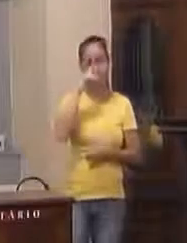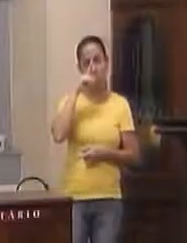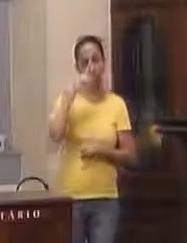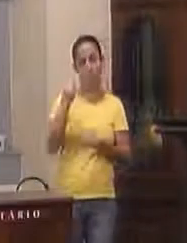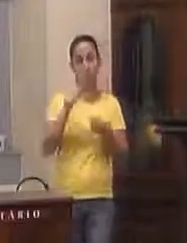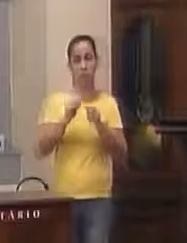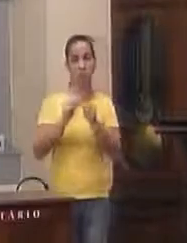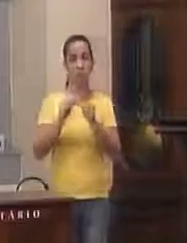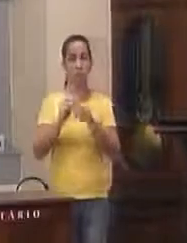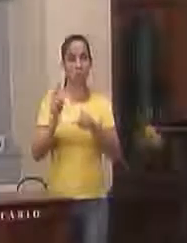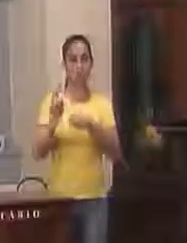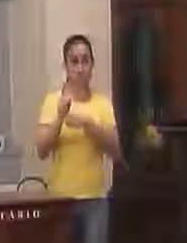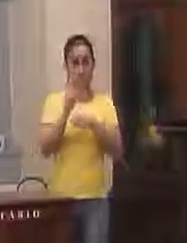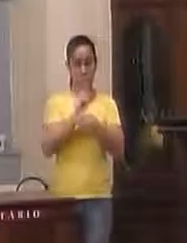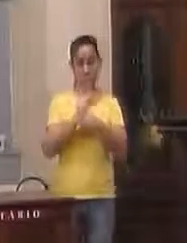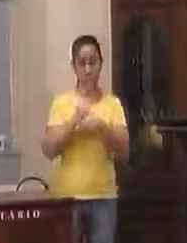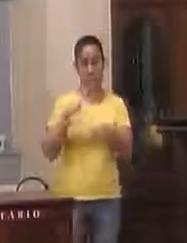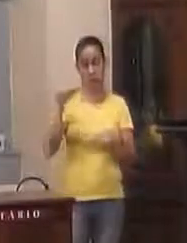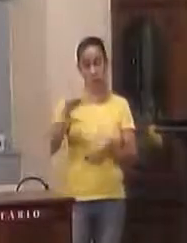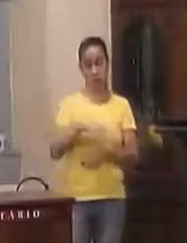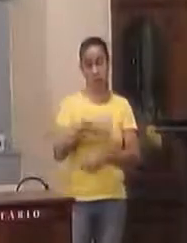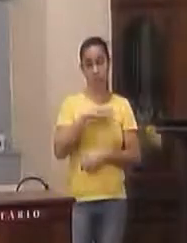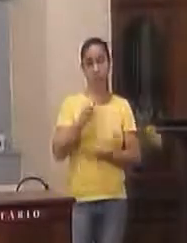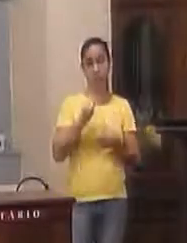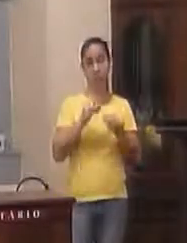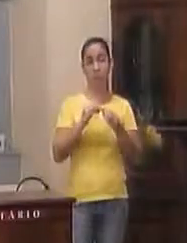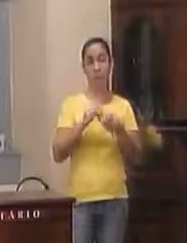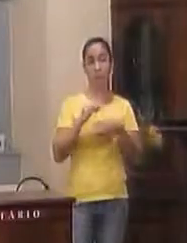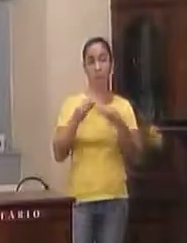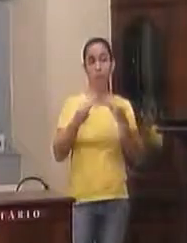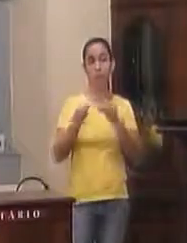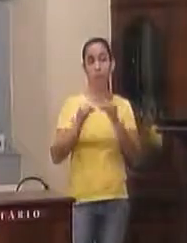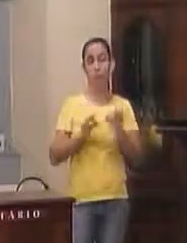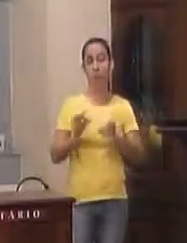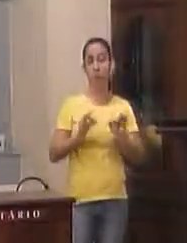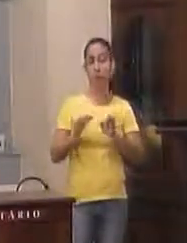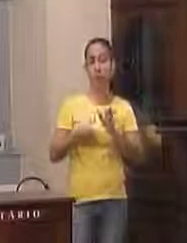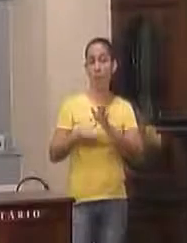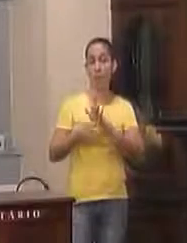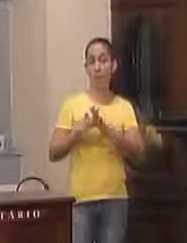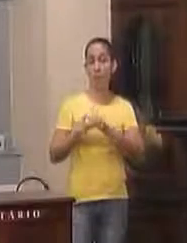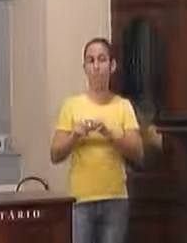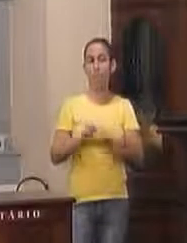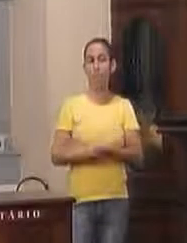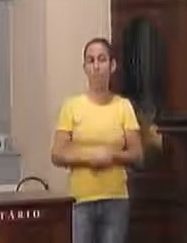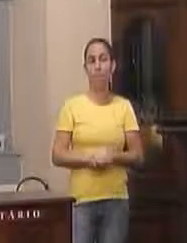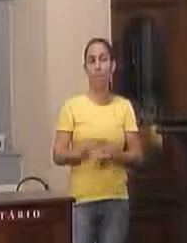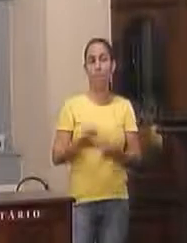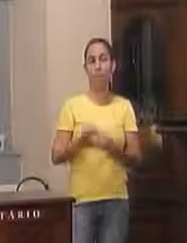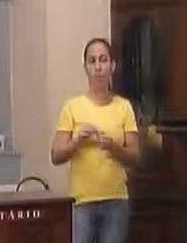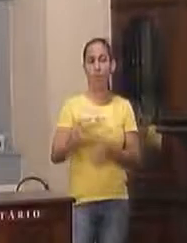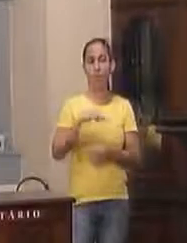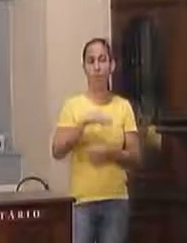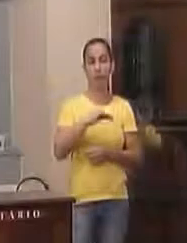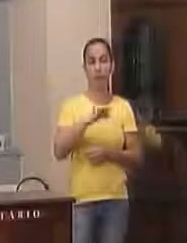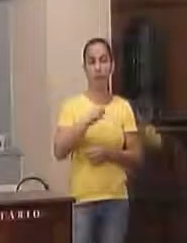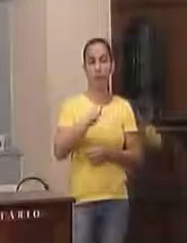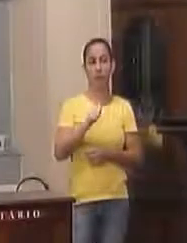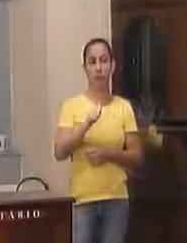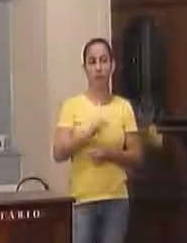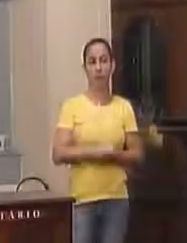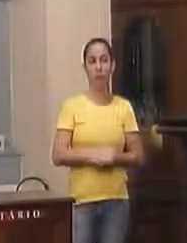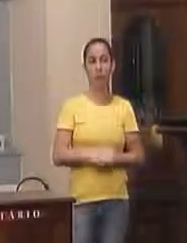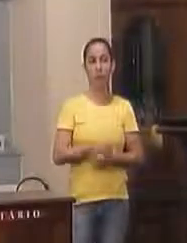isso é um risco fiscal, né? Que faz parte também das ações planejadas que a gente tem para cumprir as metas. Então, isso está